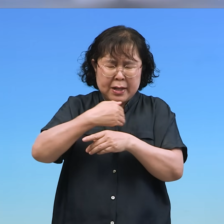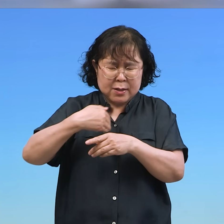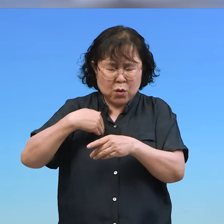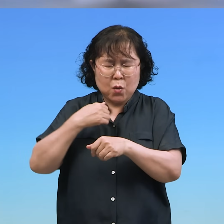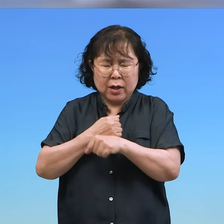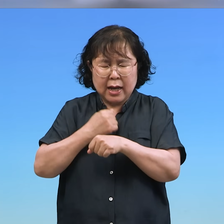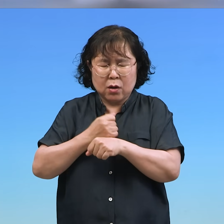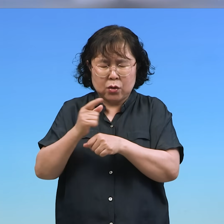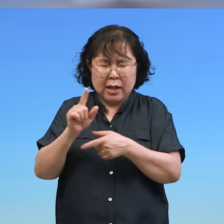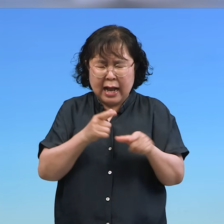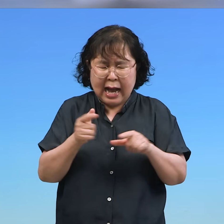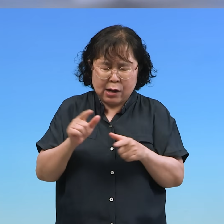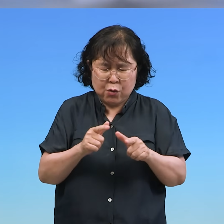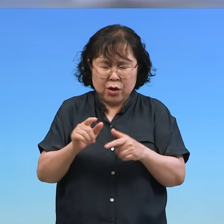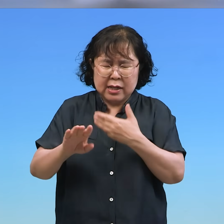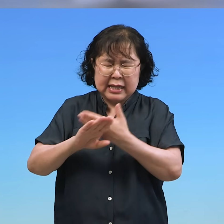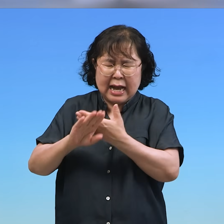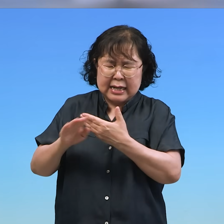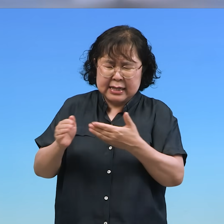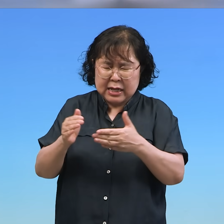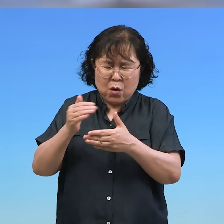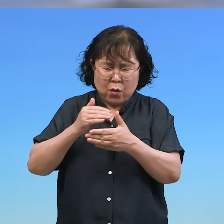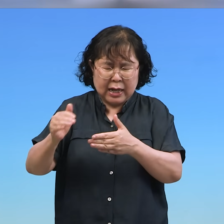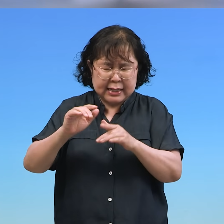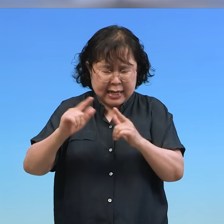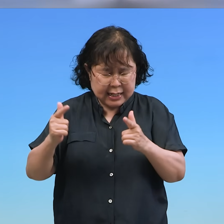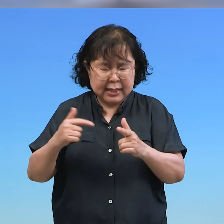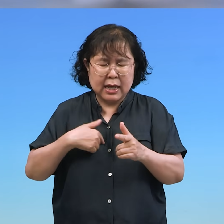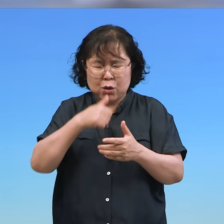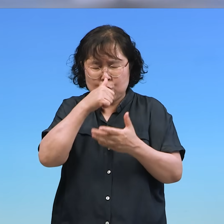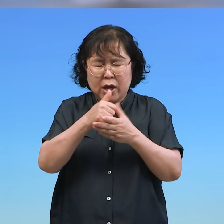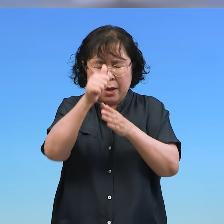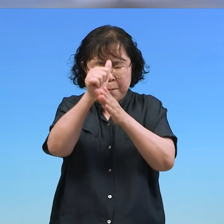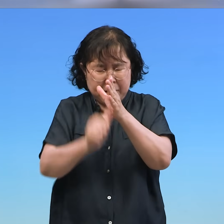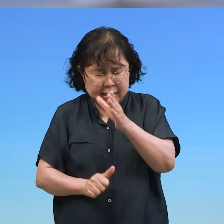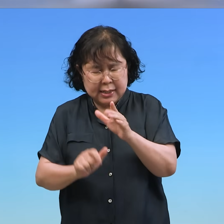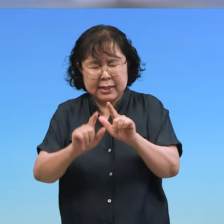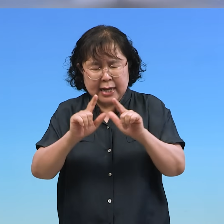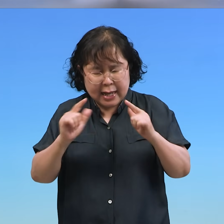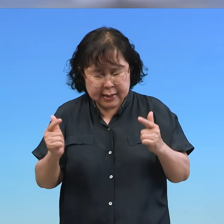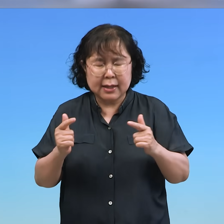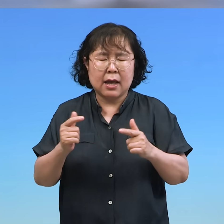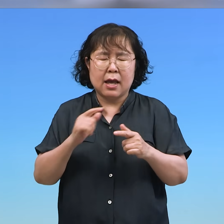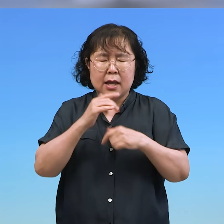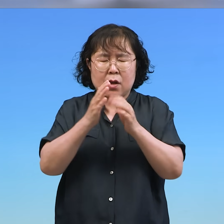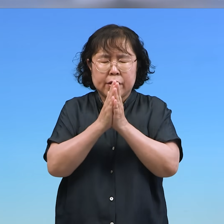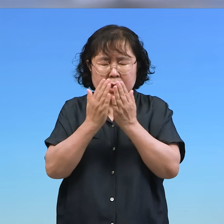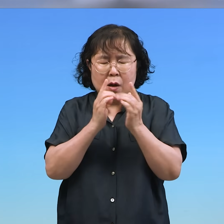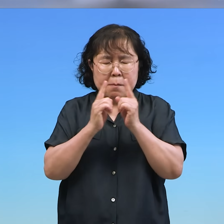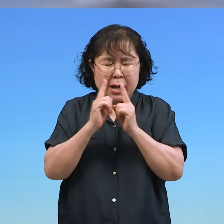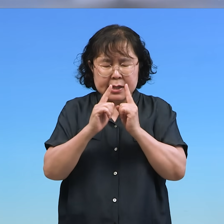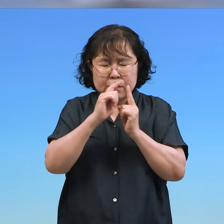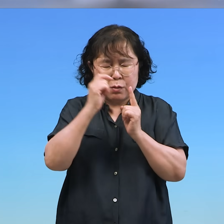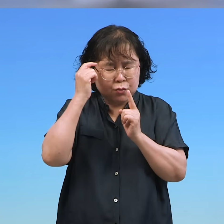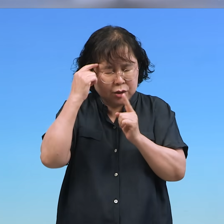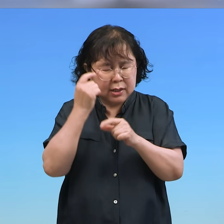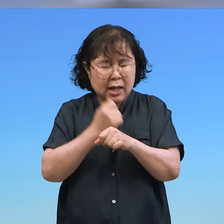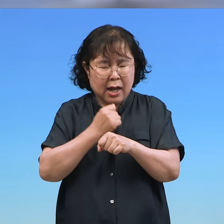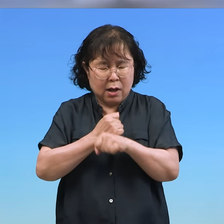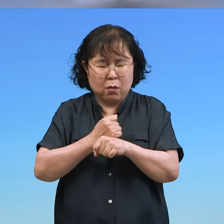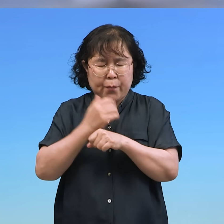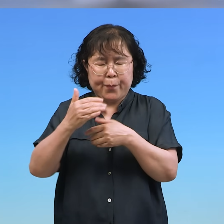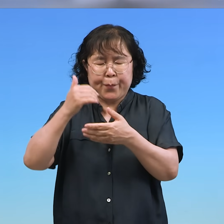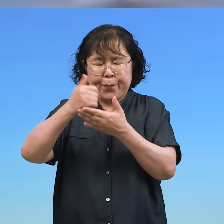오늘 하루를 엉뚱한 길로 가지 않도록, 수렁에 빠지지 않도록 그렇게 말씀을